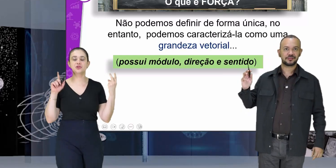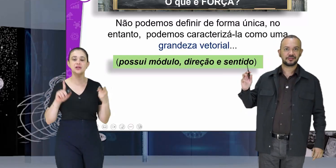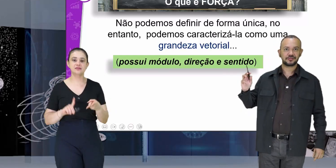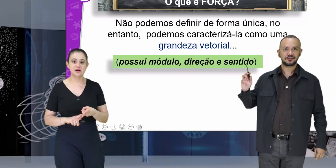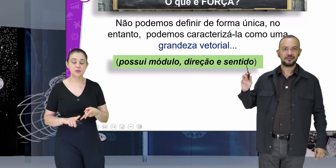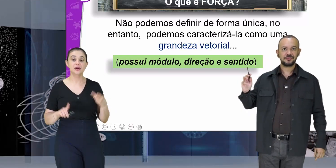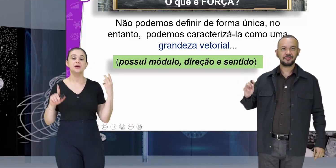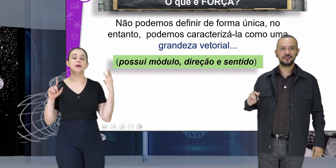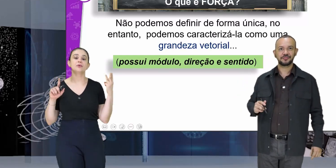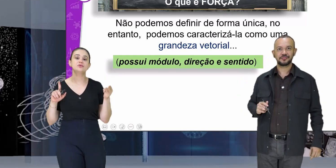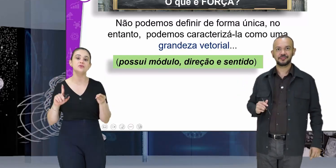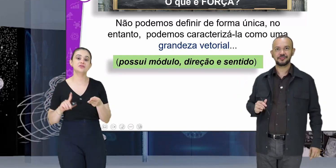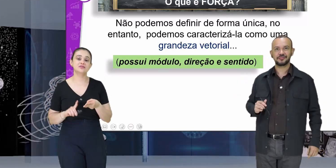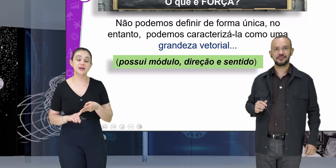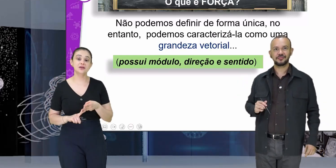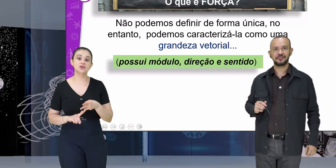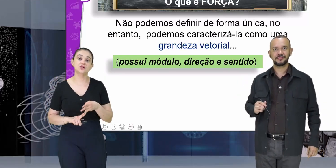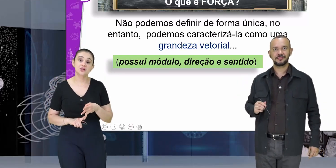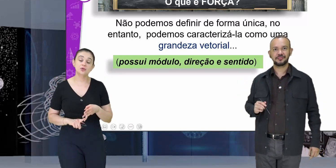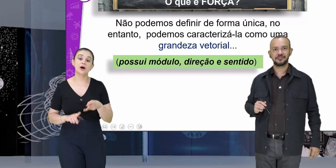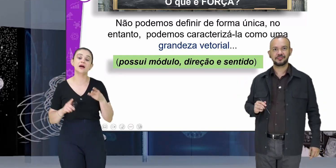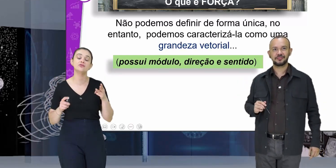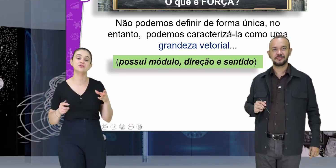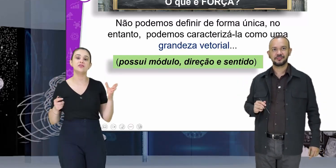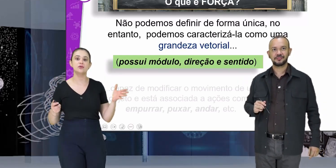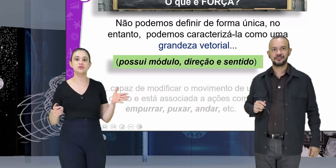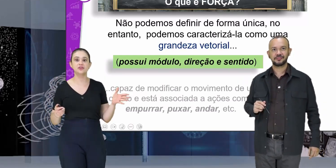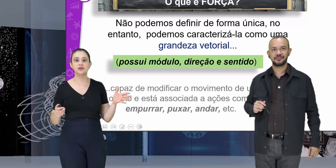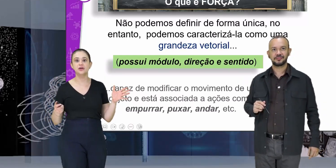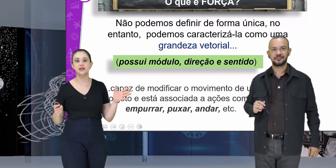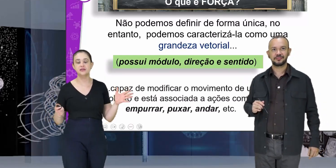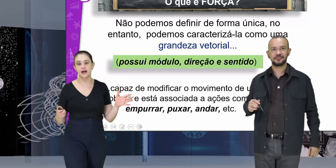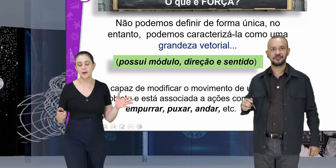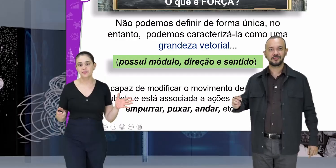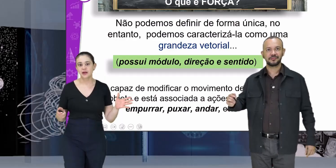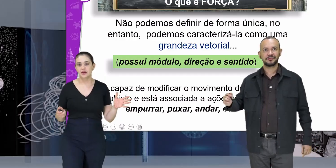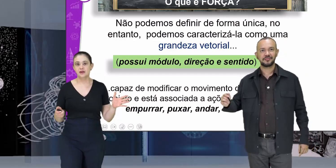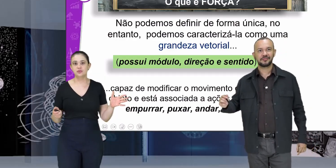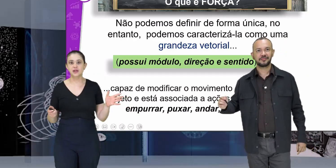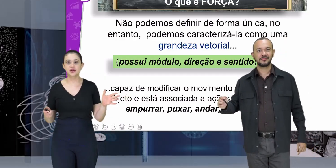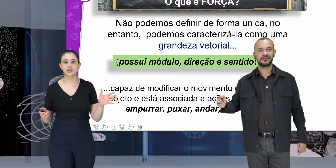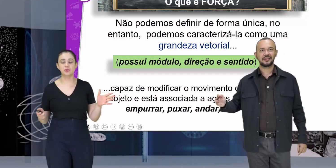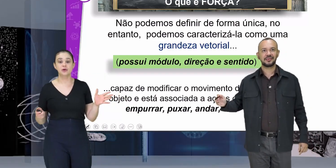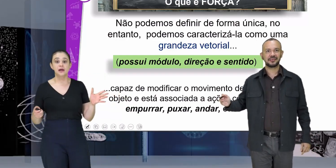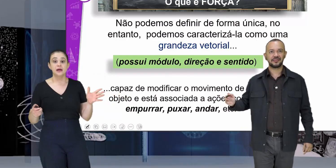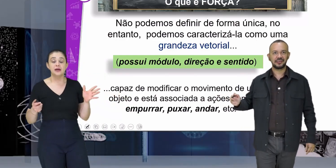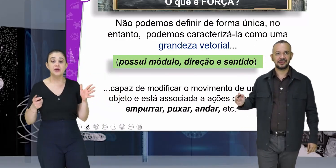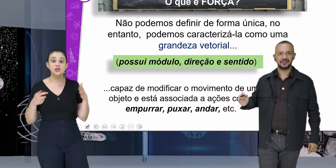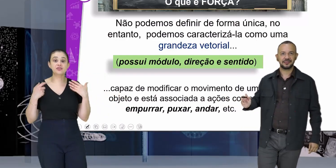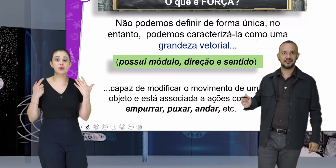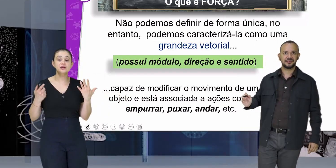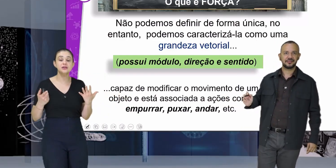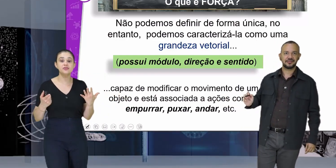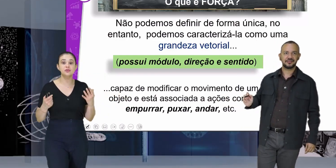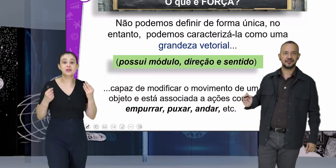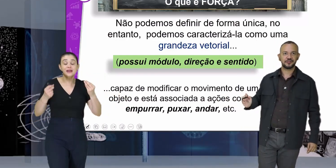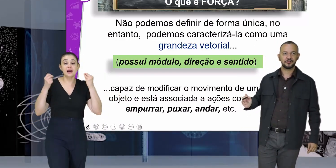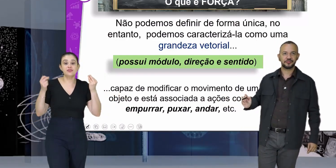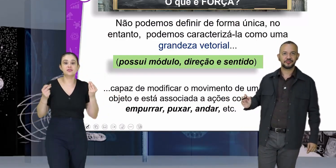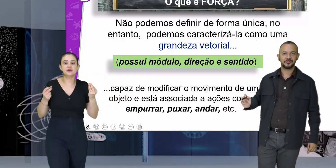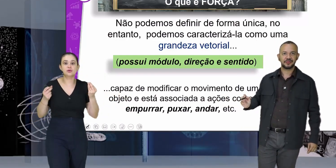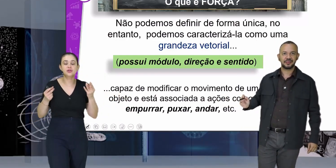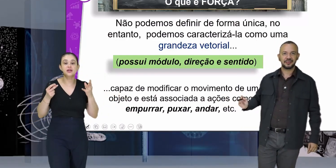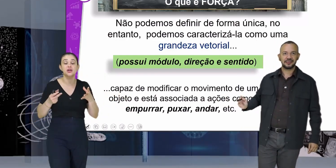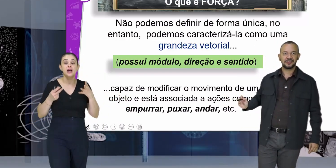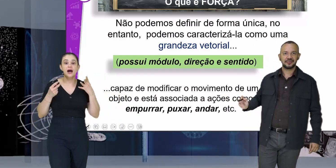possui direção e possui sentido. Aí você vai conseguir orientar isso direitinho. E a gente falou tanto em força. O que é a